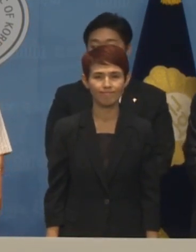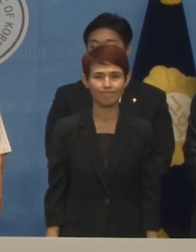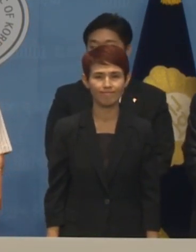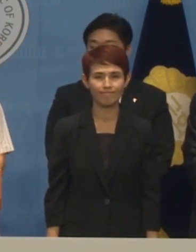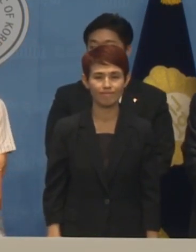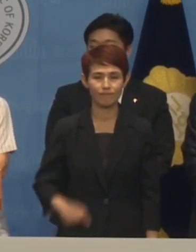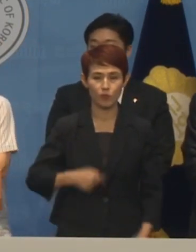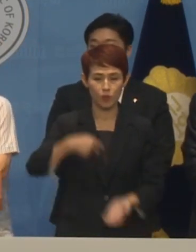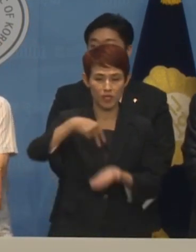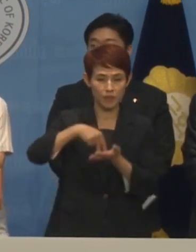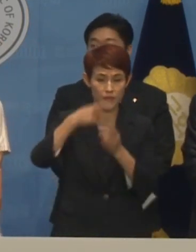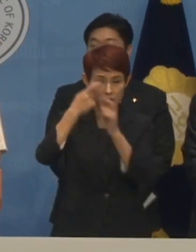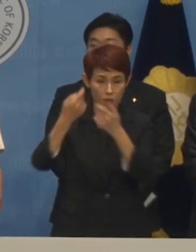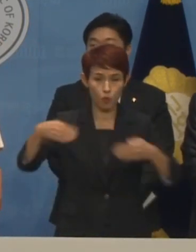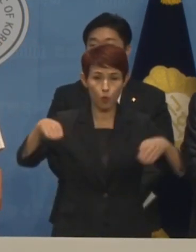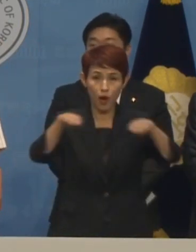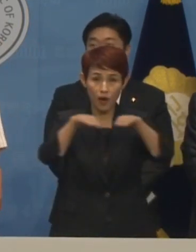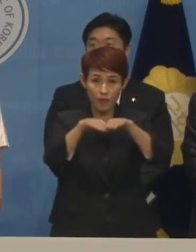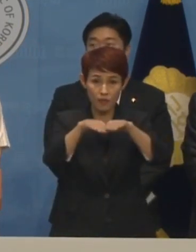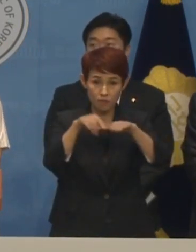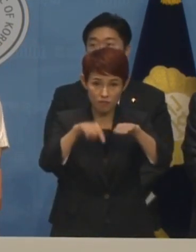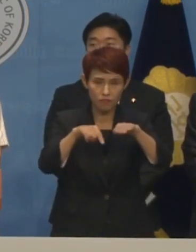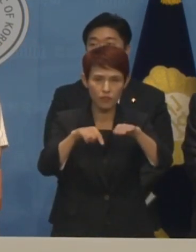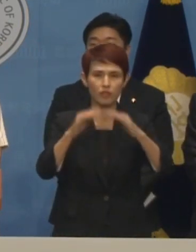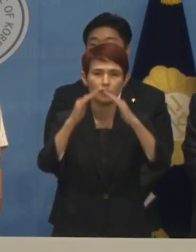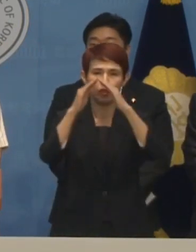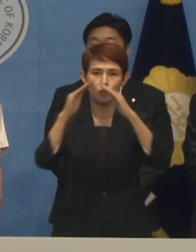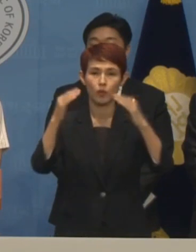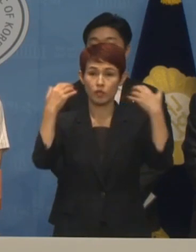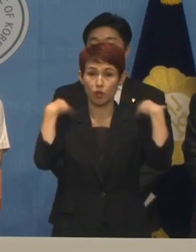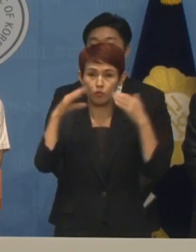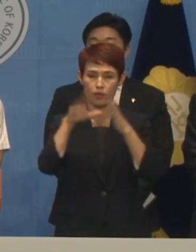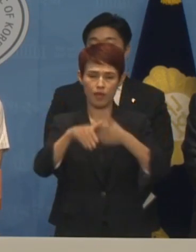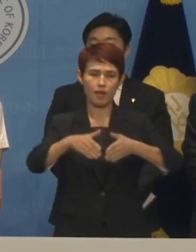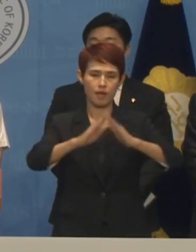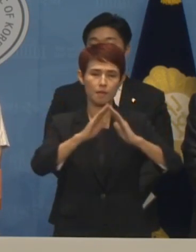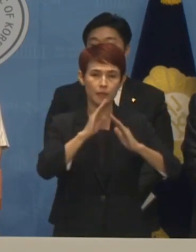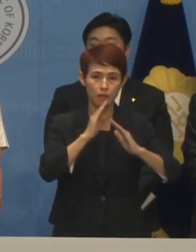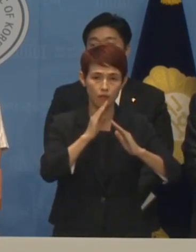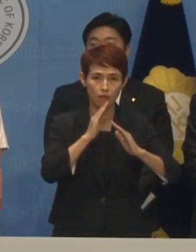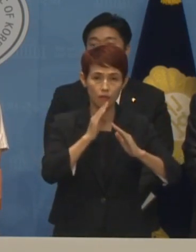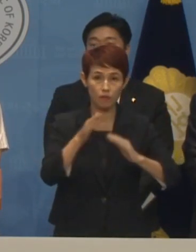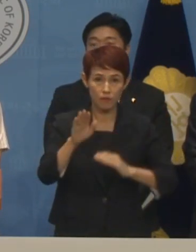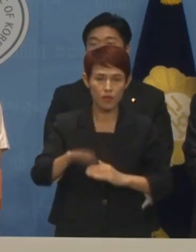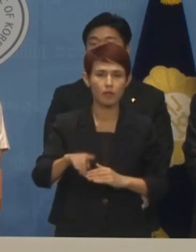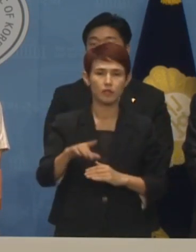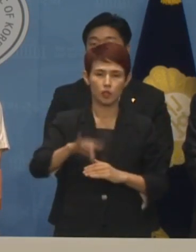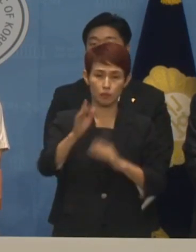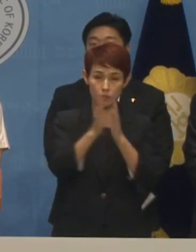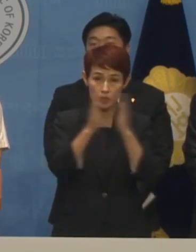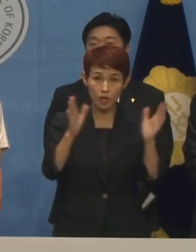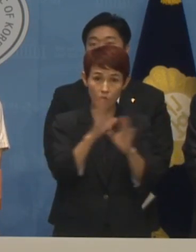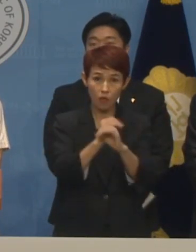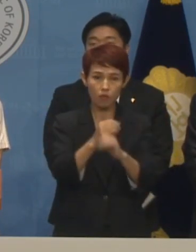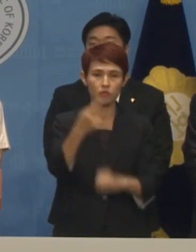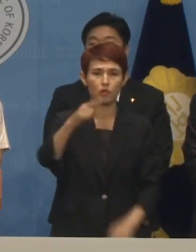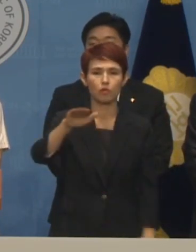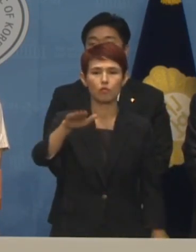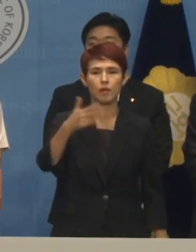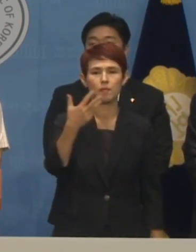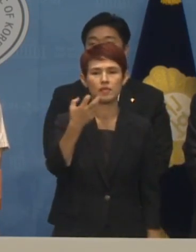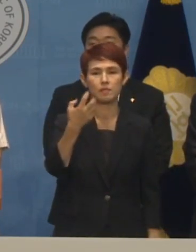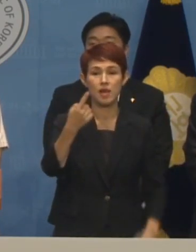예, 독립기념관은 전두환 정권 때 세워졌지만 그 출발점은 1982년에